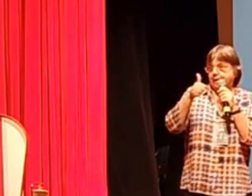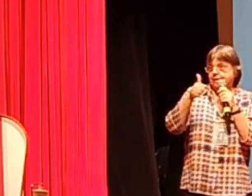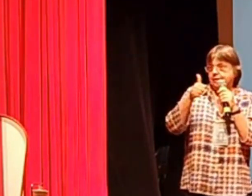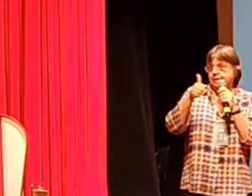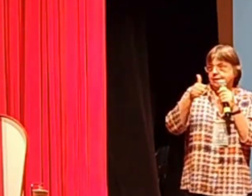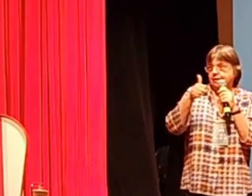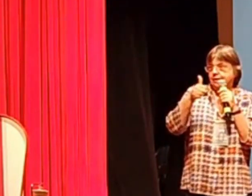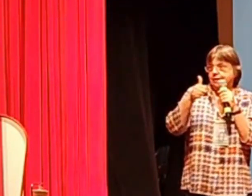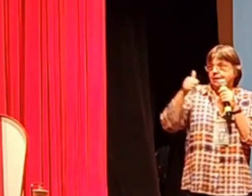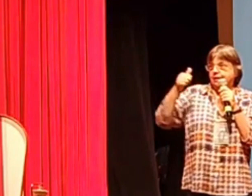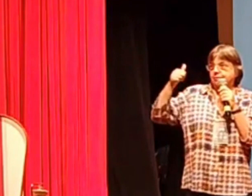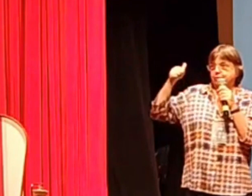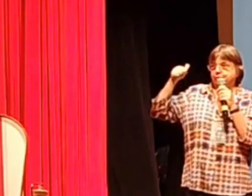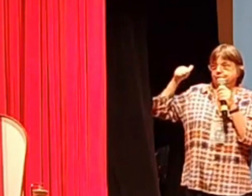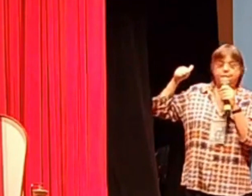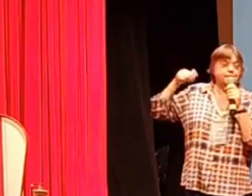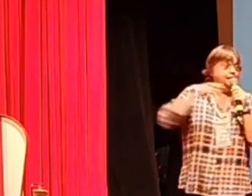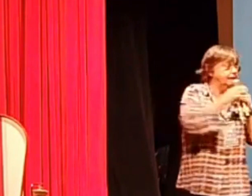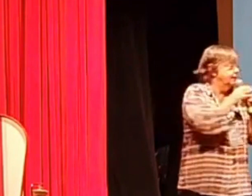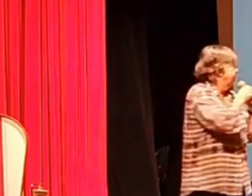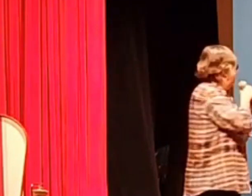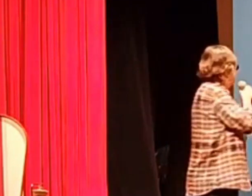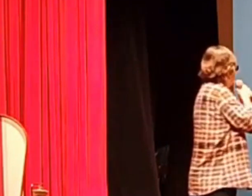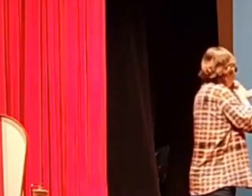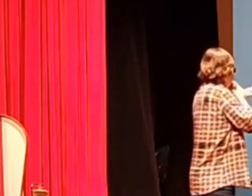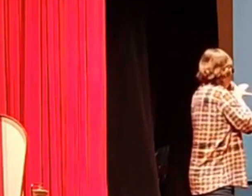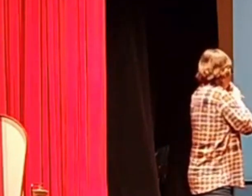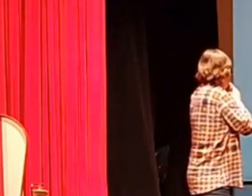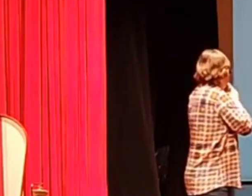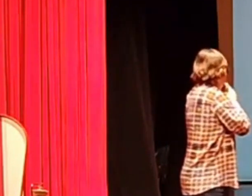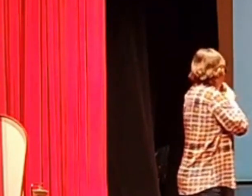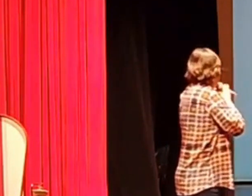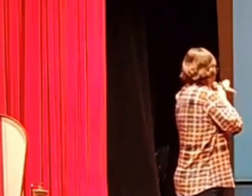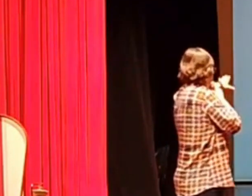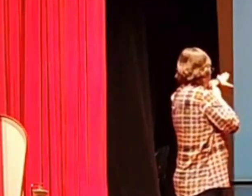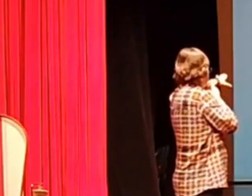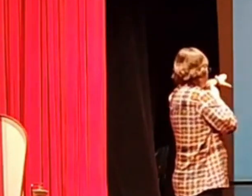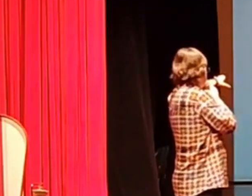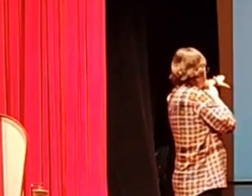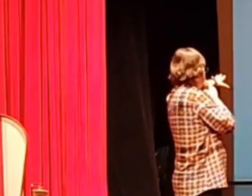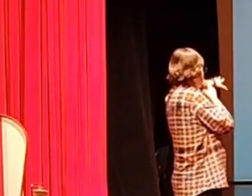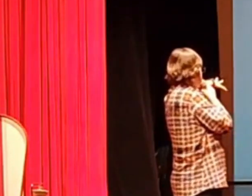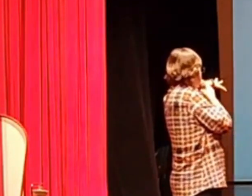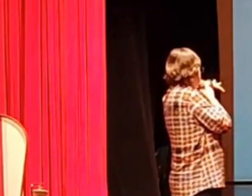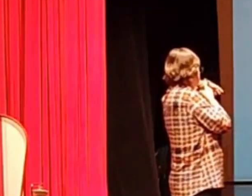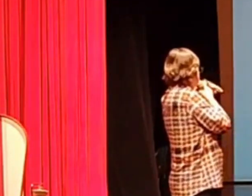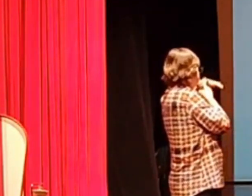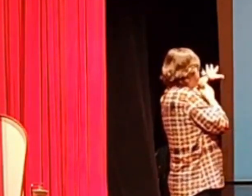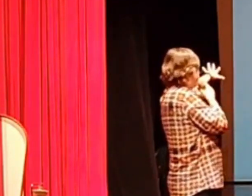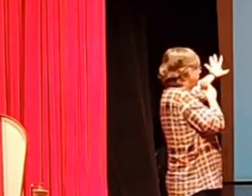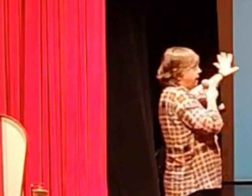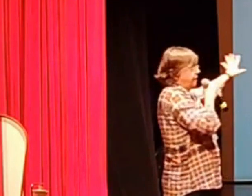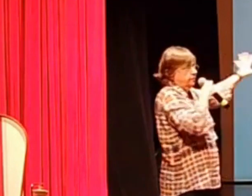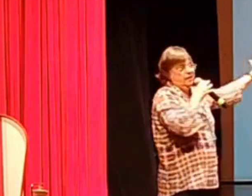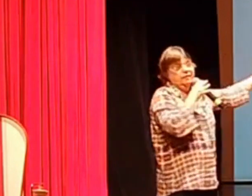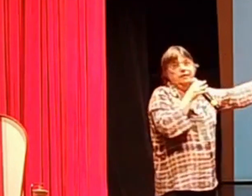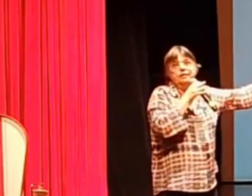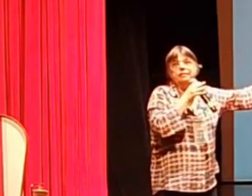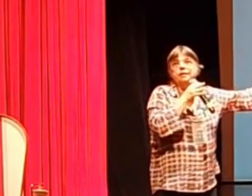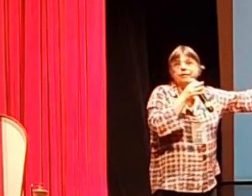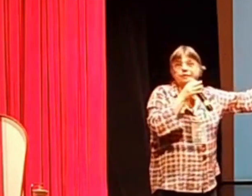Aí, bacana, né? Lembra, os 20 ali, a gente soma os 20% com os 57,